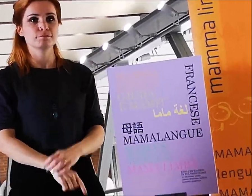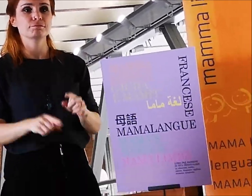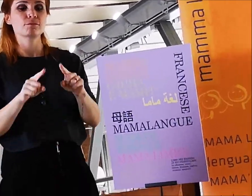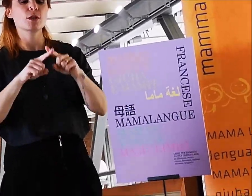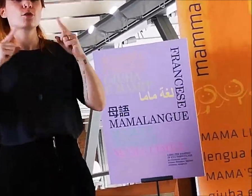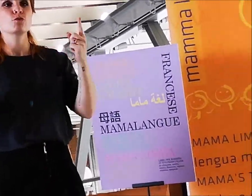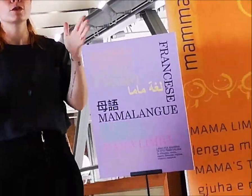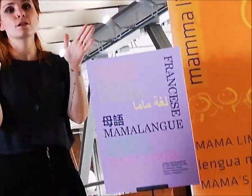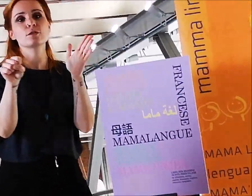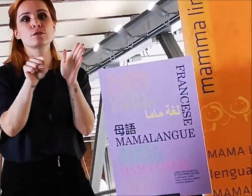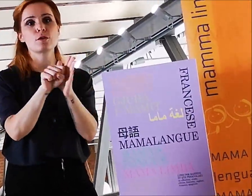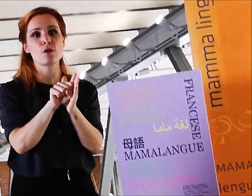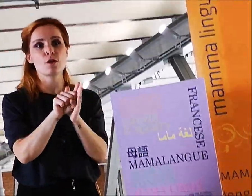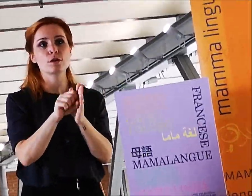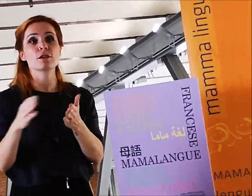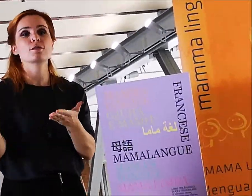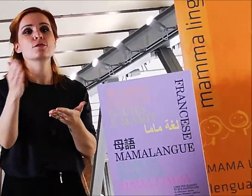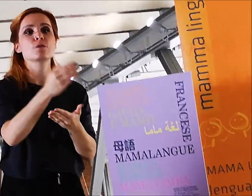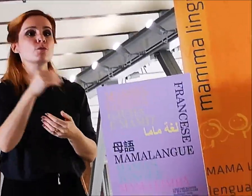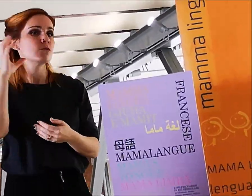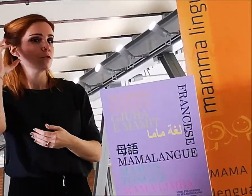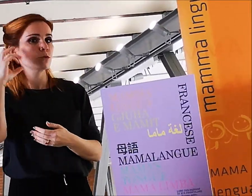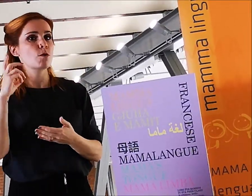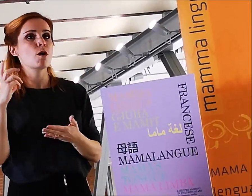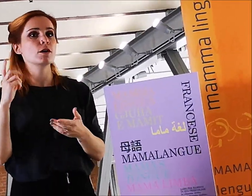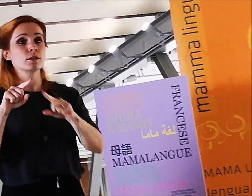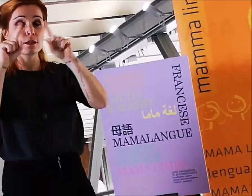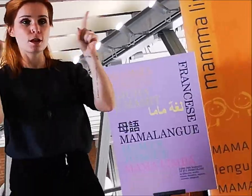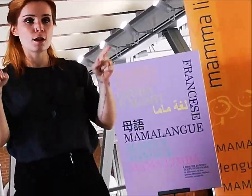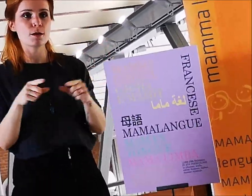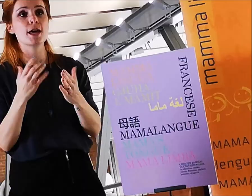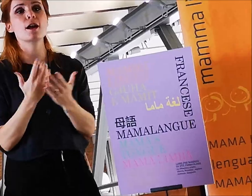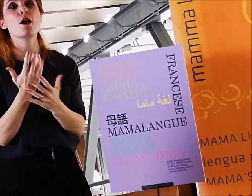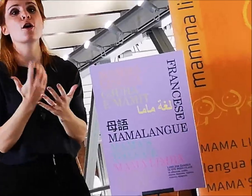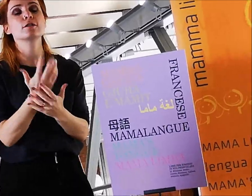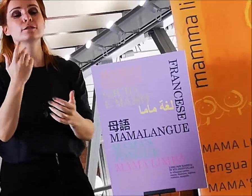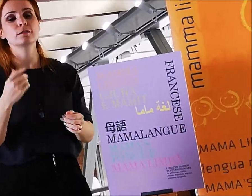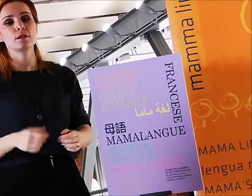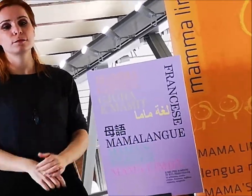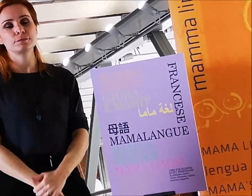e raccontano tutte le storie e tutti i suoni del mondo.